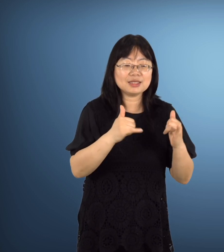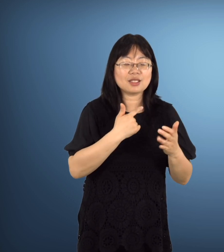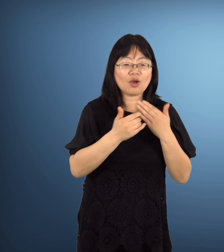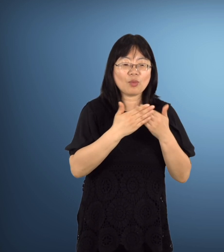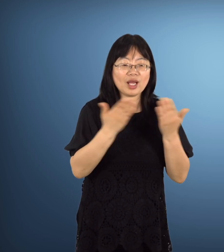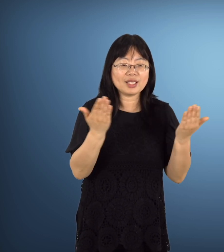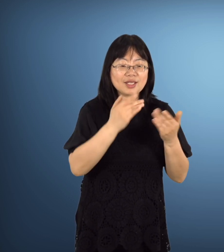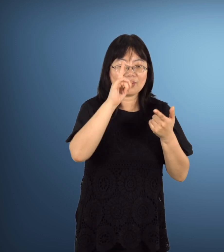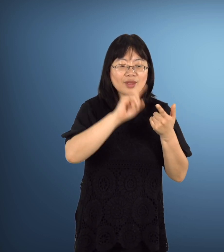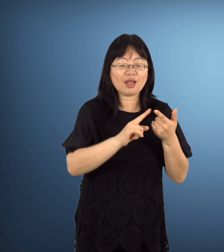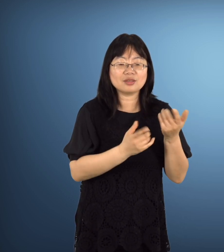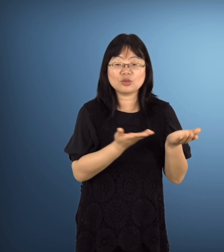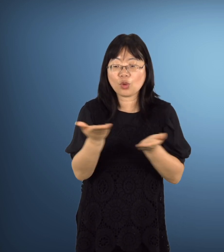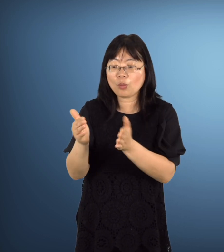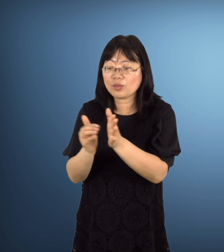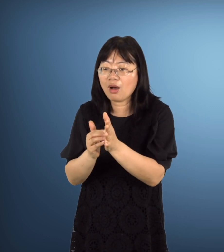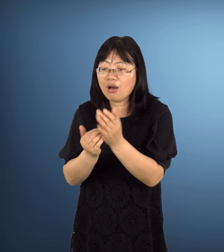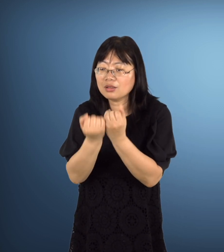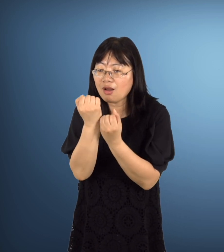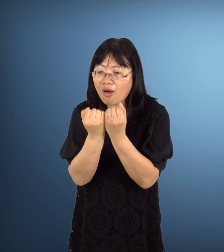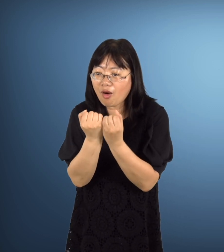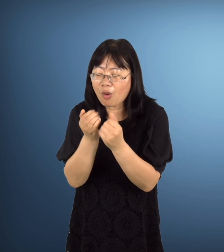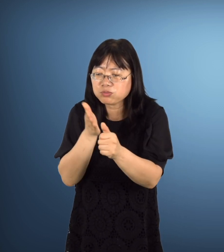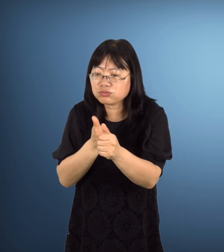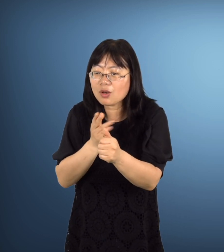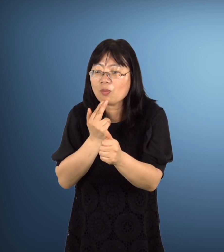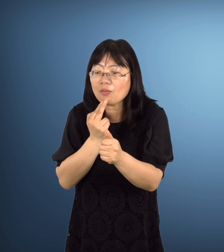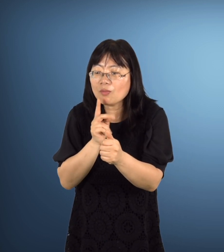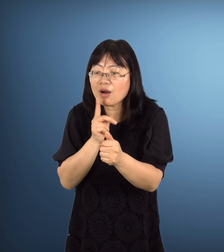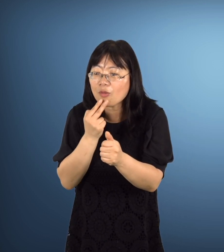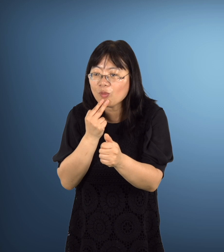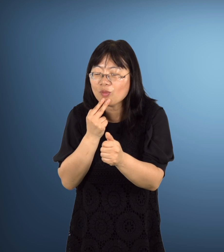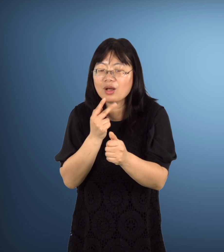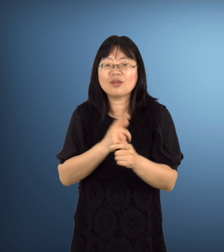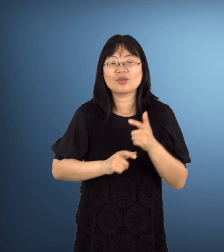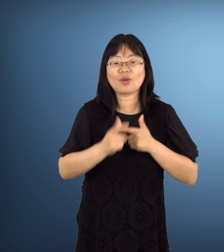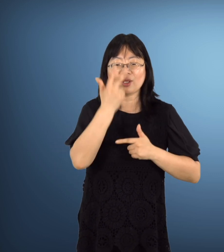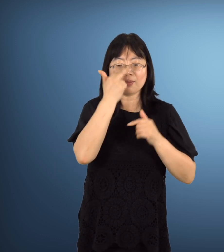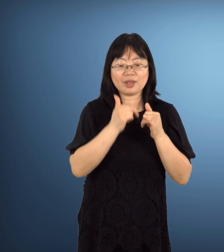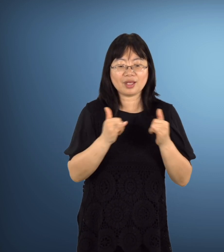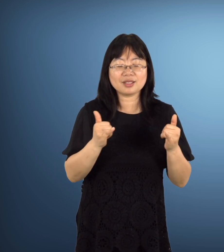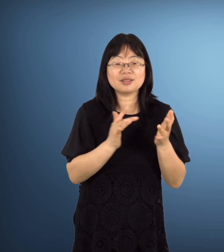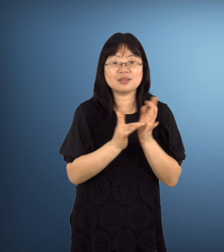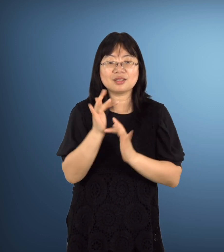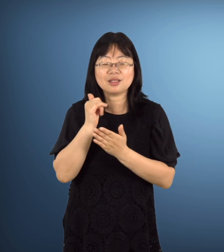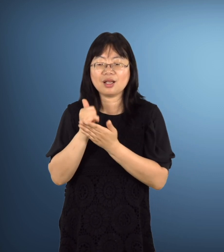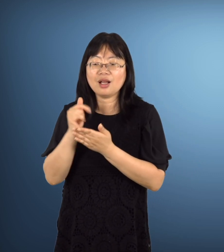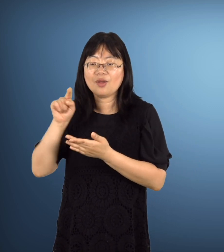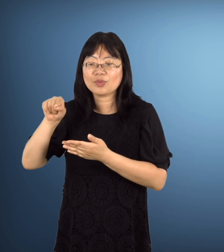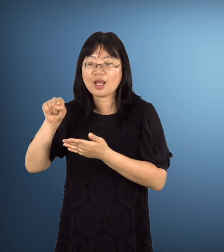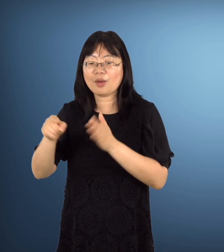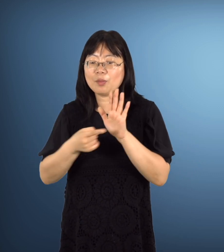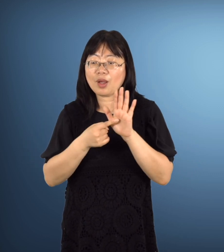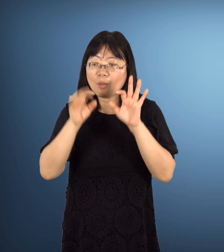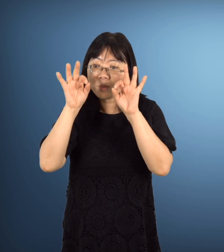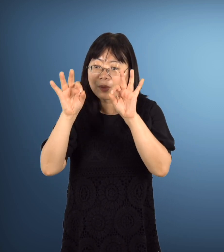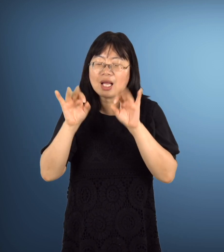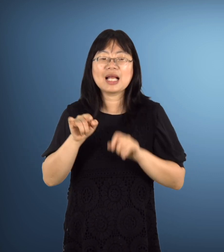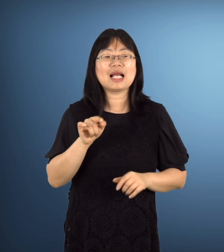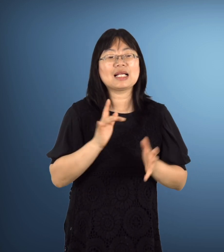무슨 설득을 했습니까? 설명을 했습니까? 게다가 이 맹인이 예수에 대한 표현을 뭐라고